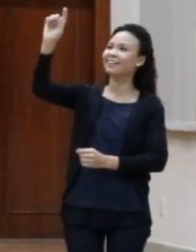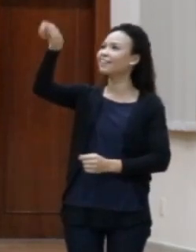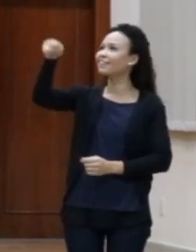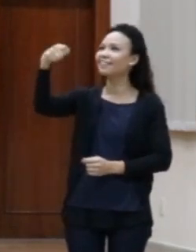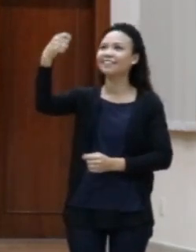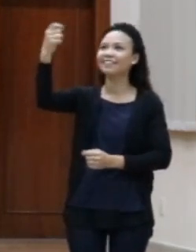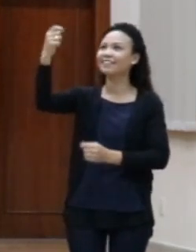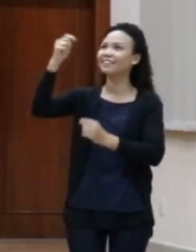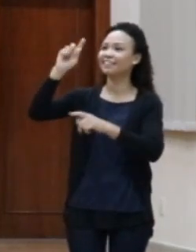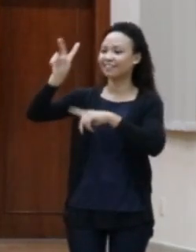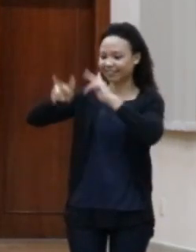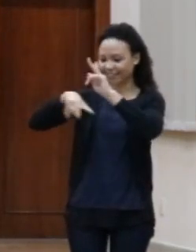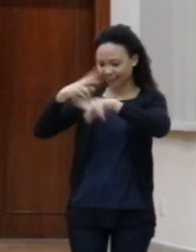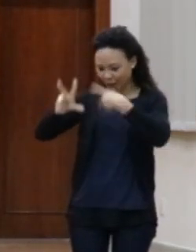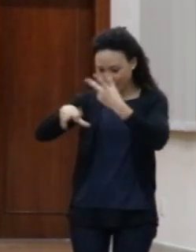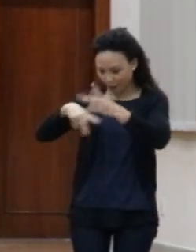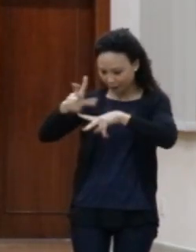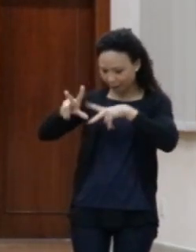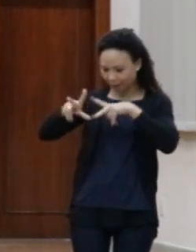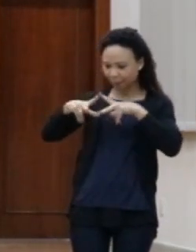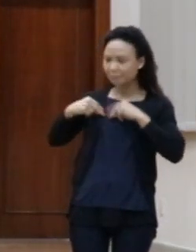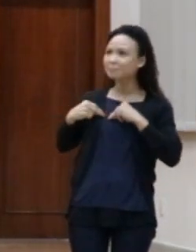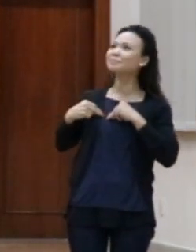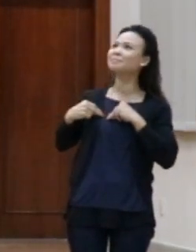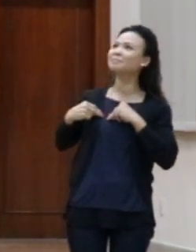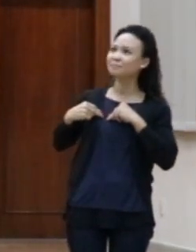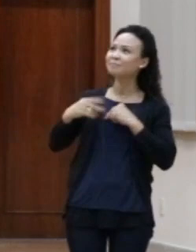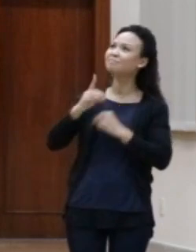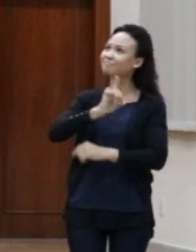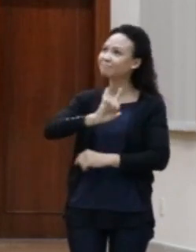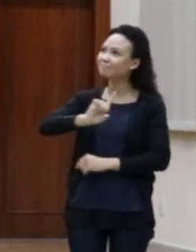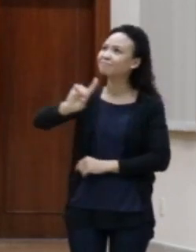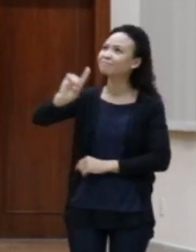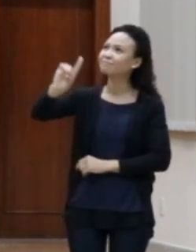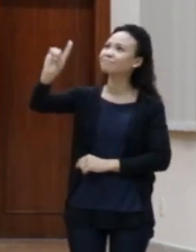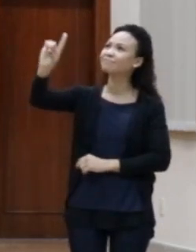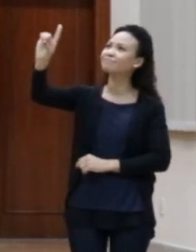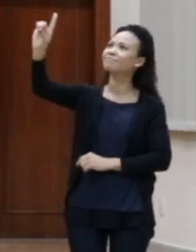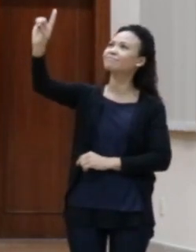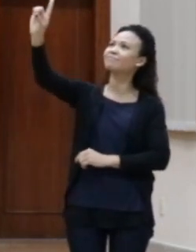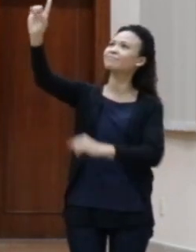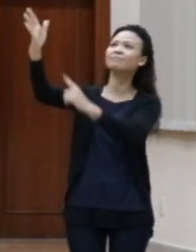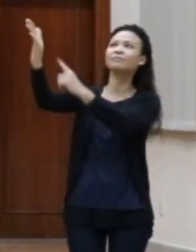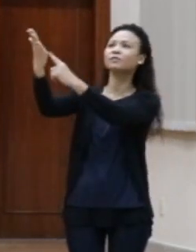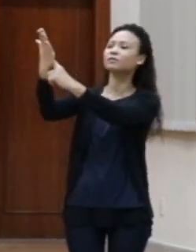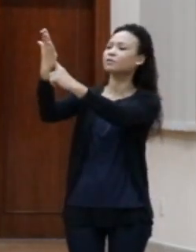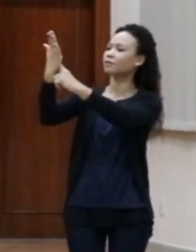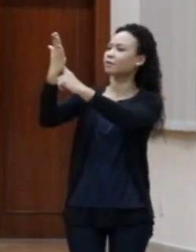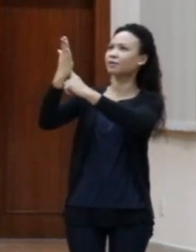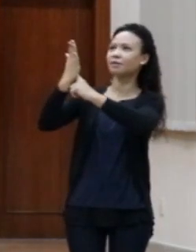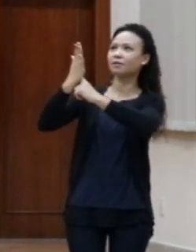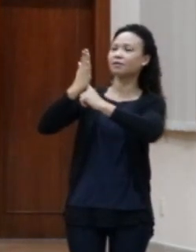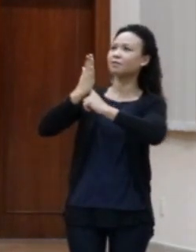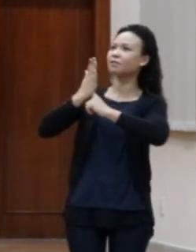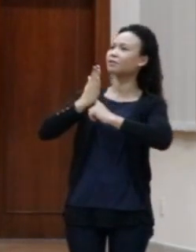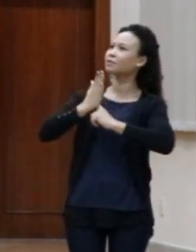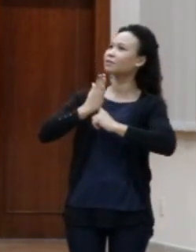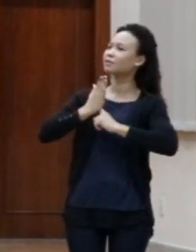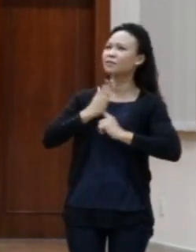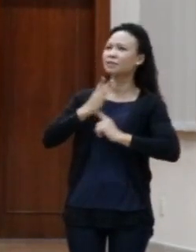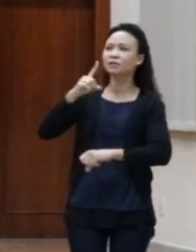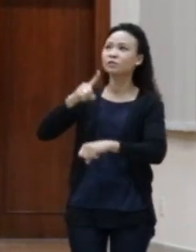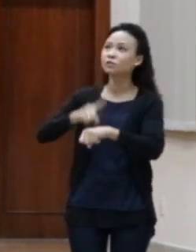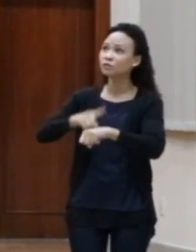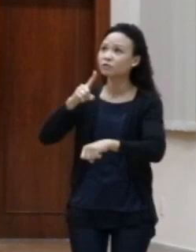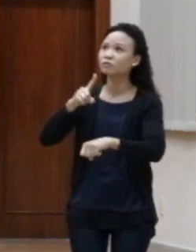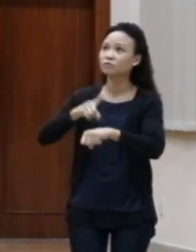minha herança, Tu és o meu socorro nos dias